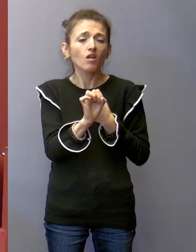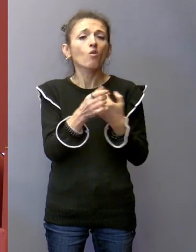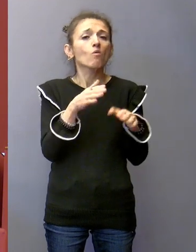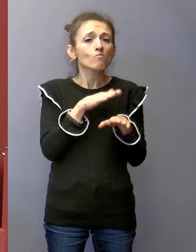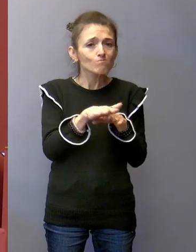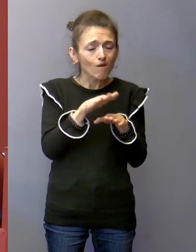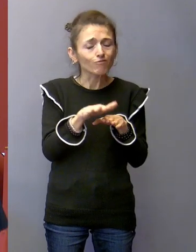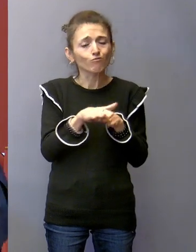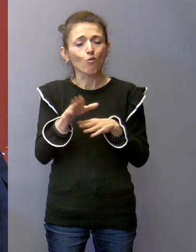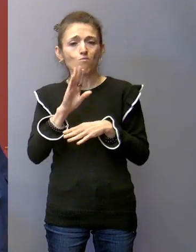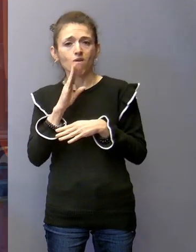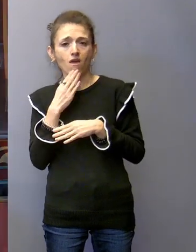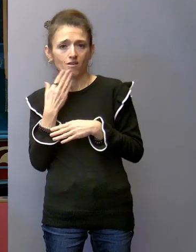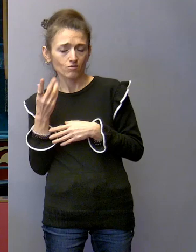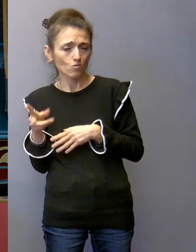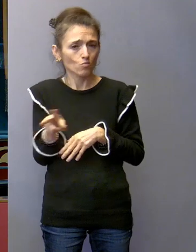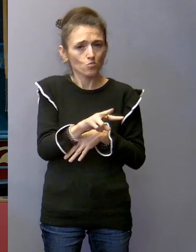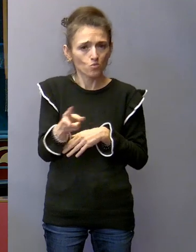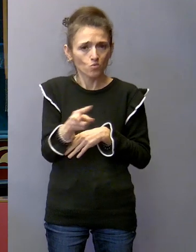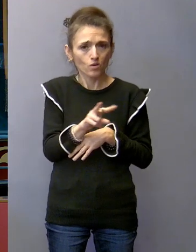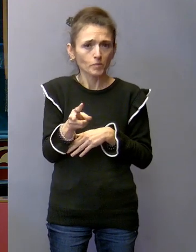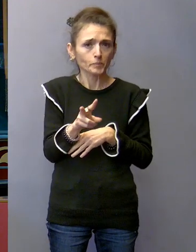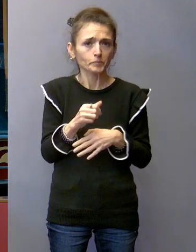sul metodo e sul merito Grazie